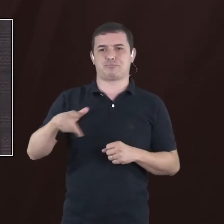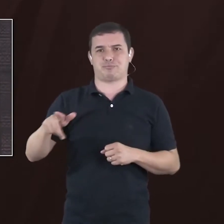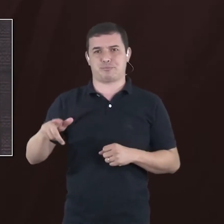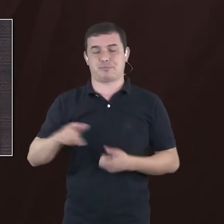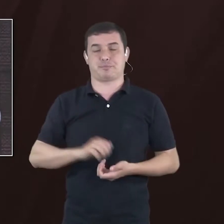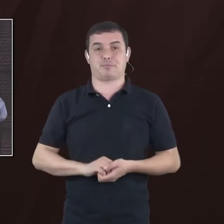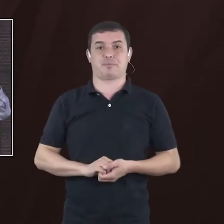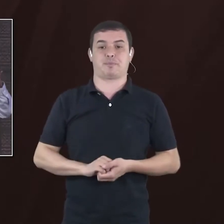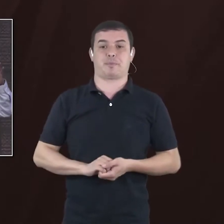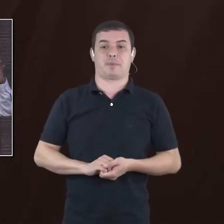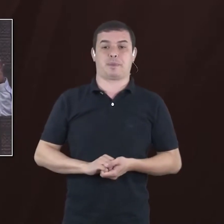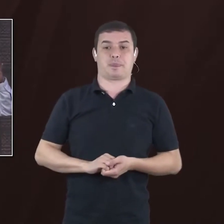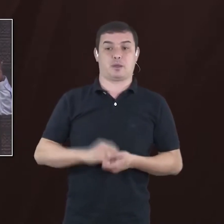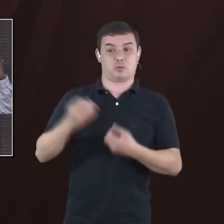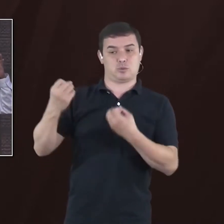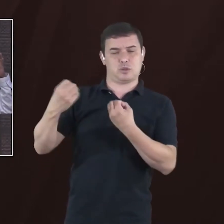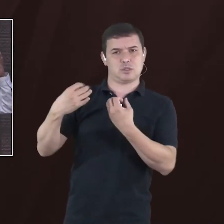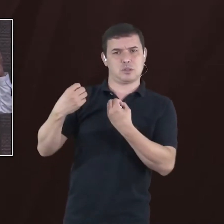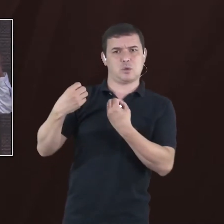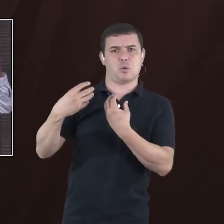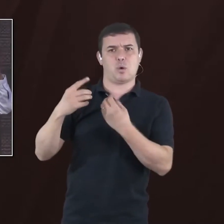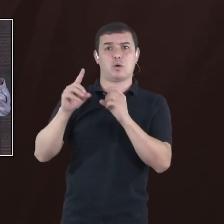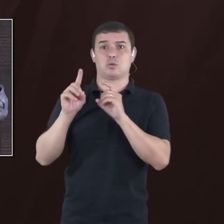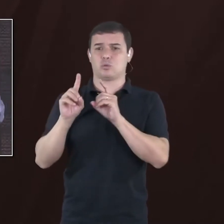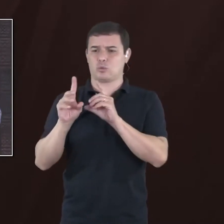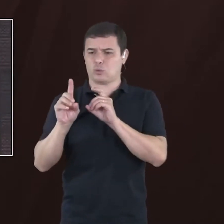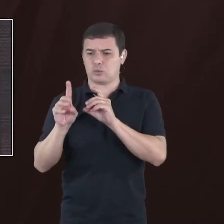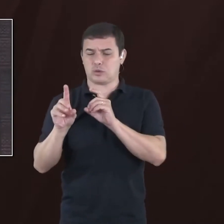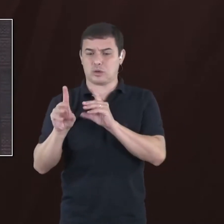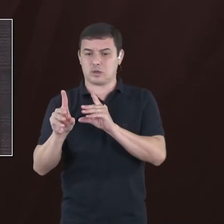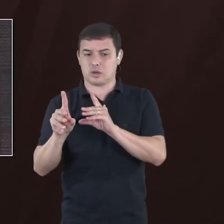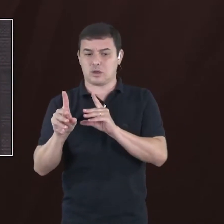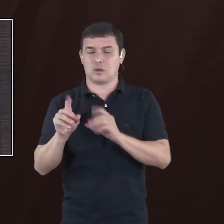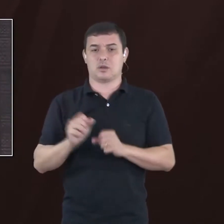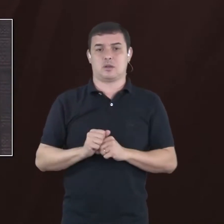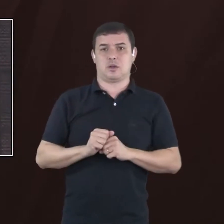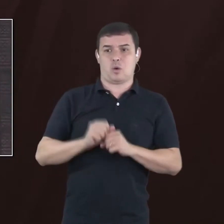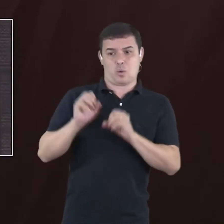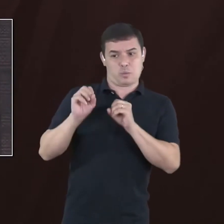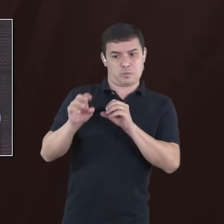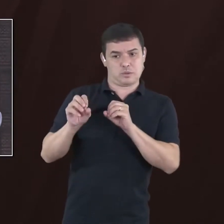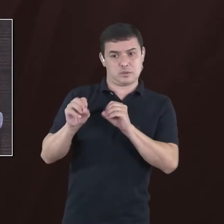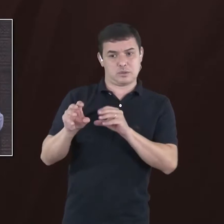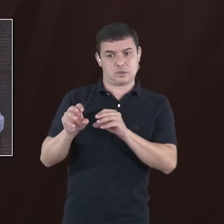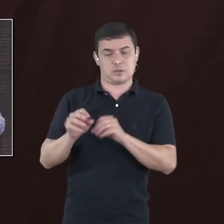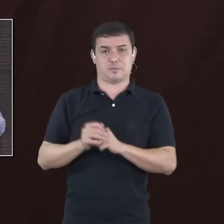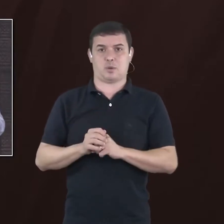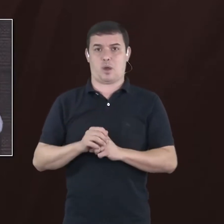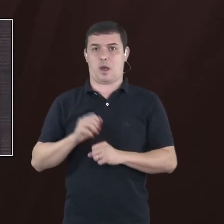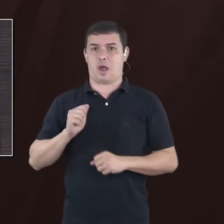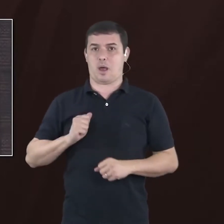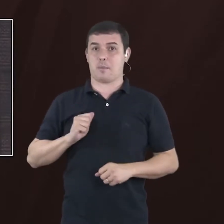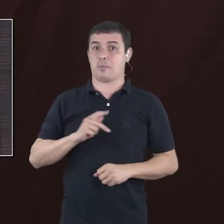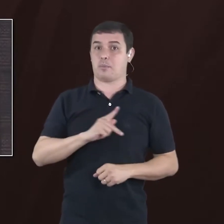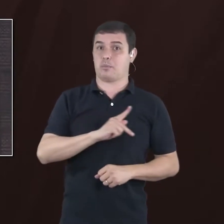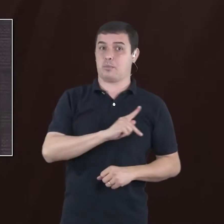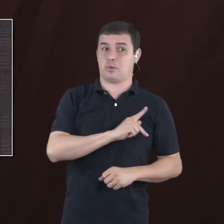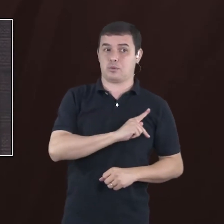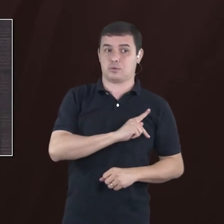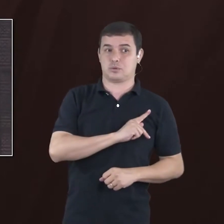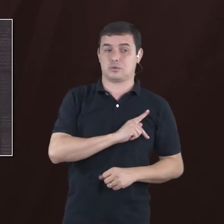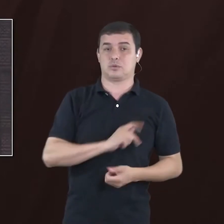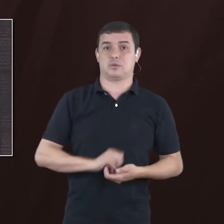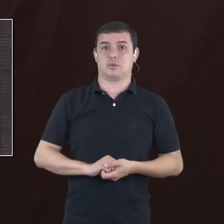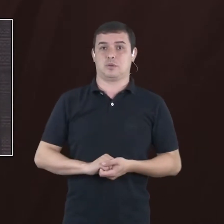está na Bíblia forma, né, o ensinamento dos apóstolos. Tivemos vários apóstolos que nós temos aqui